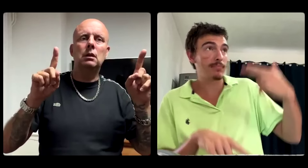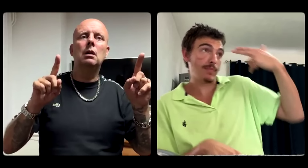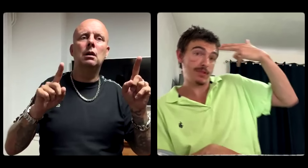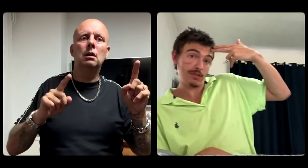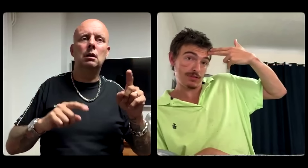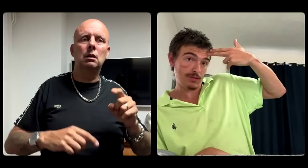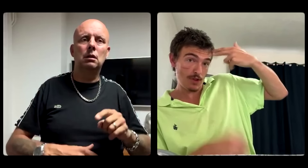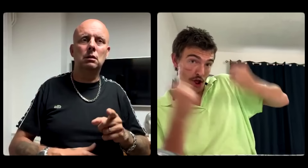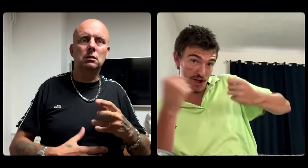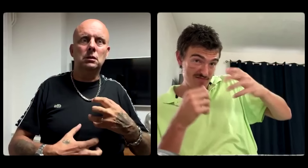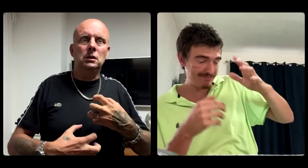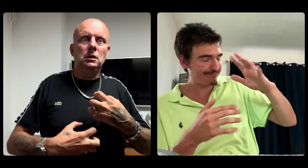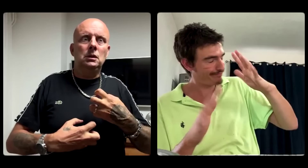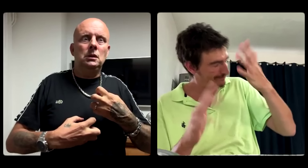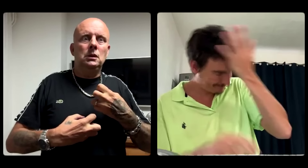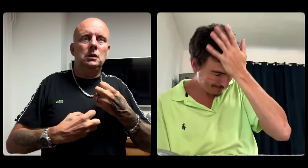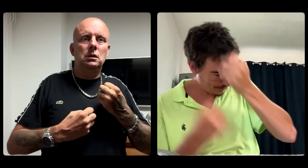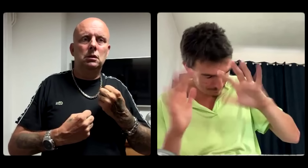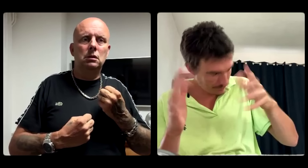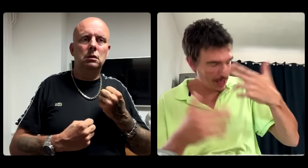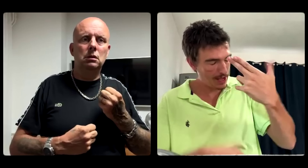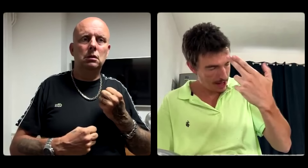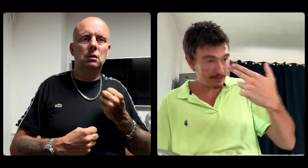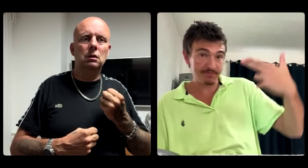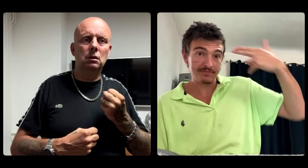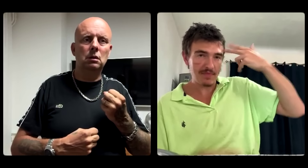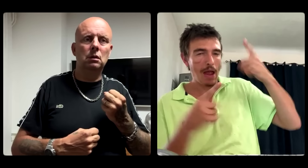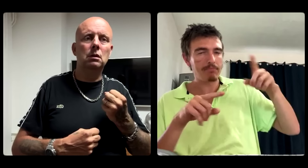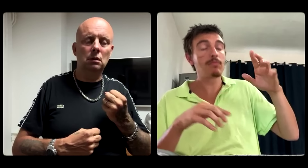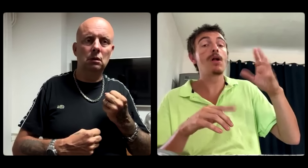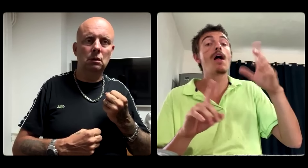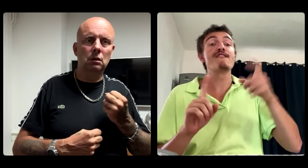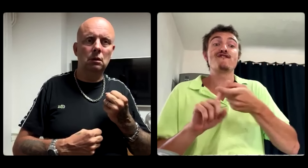Nee, het is ook niet erg, maar ik snap dat het een beetje een beetje laat zien.